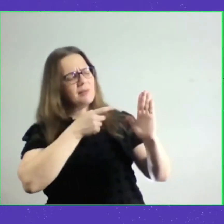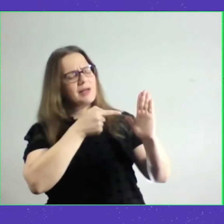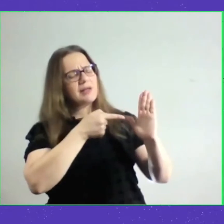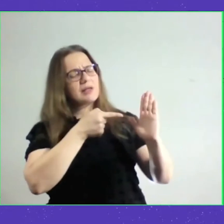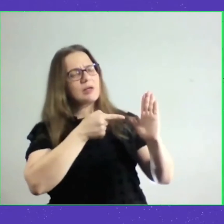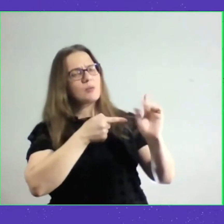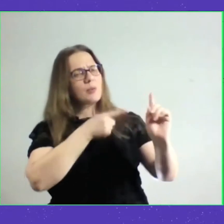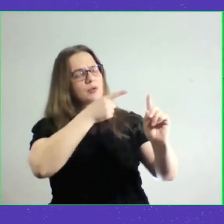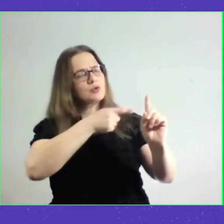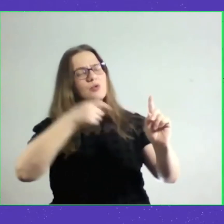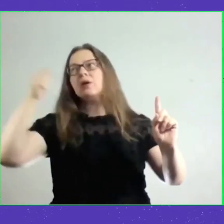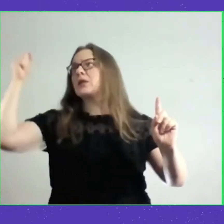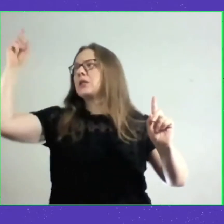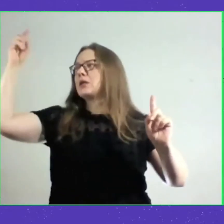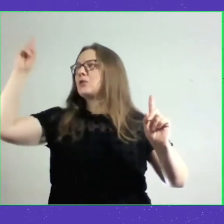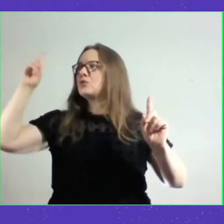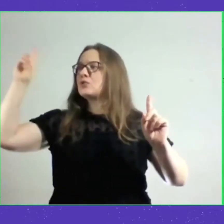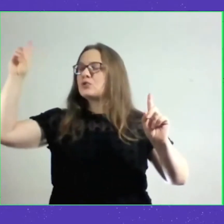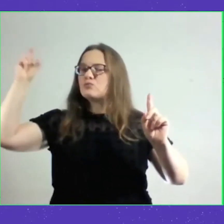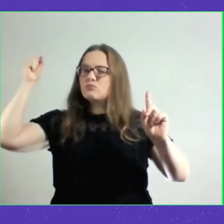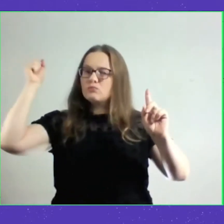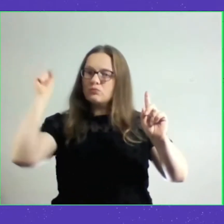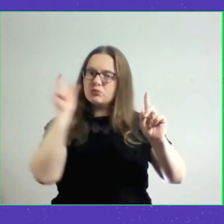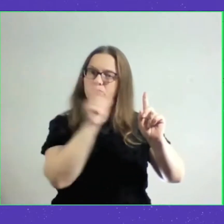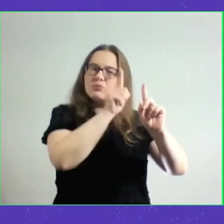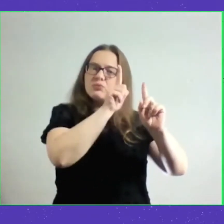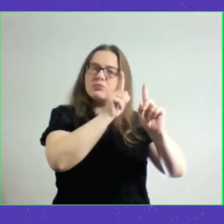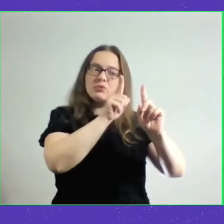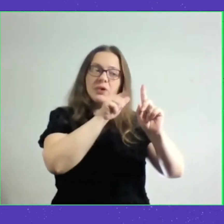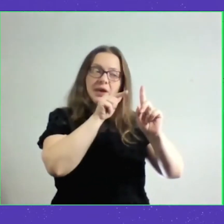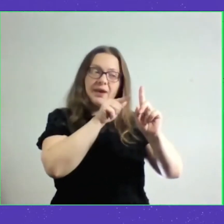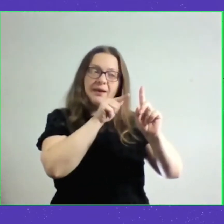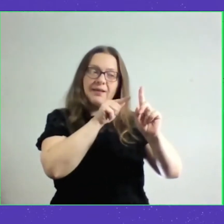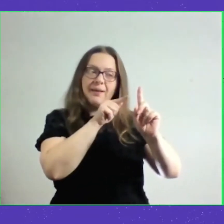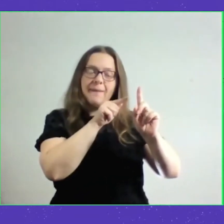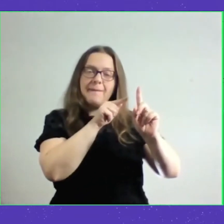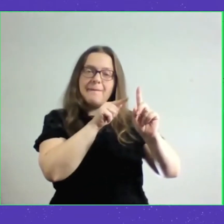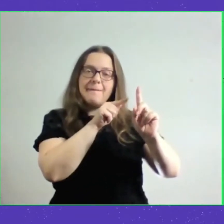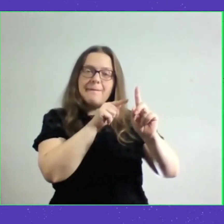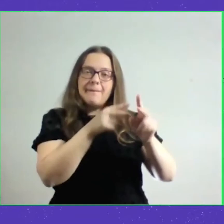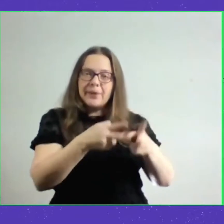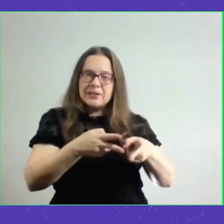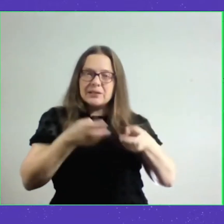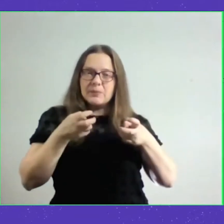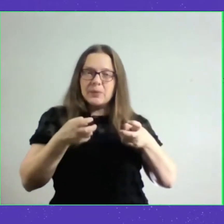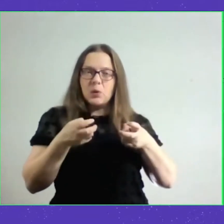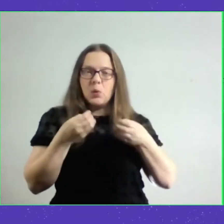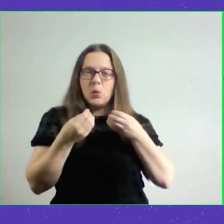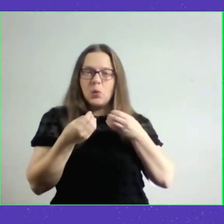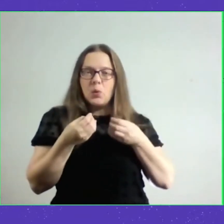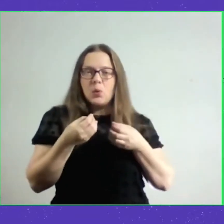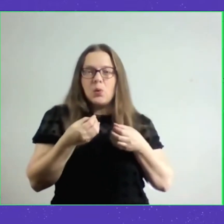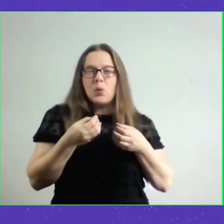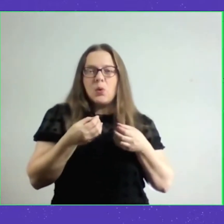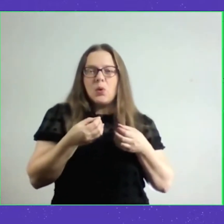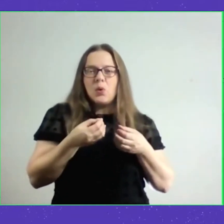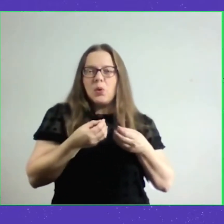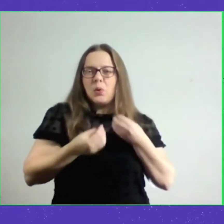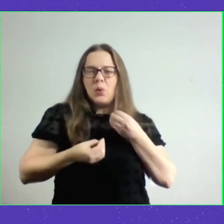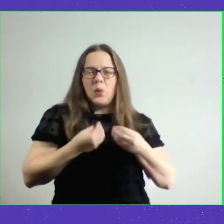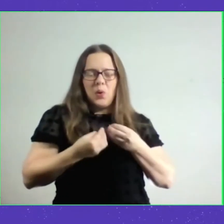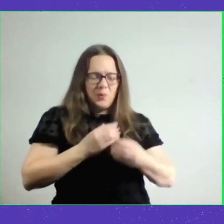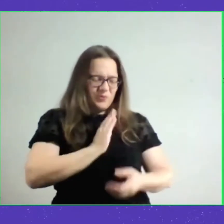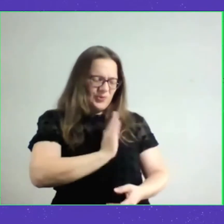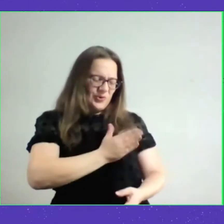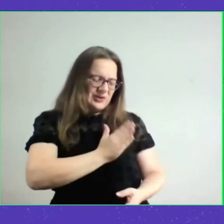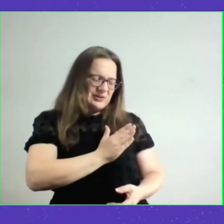por Deus, reconheceu a condição dela e se arrependeu. Versículo 7.